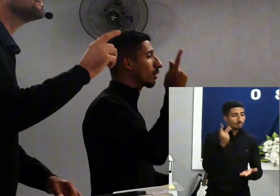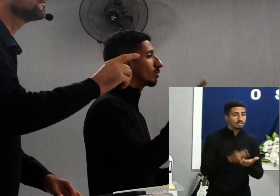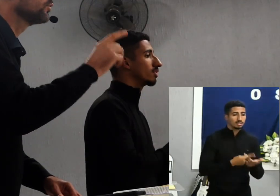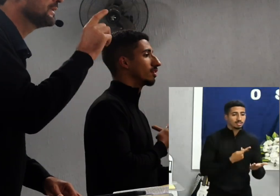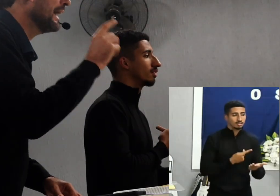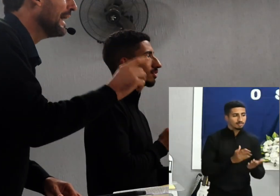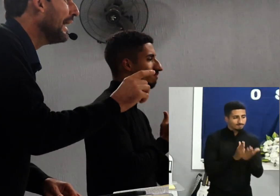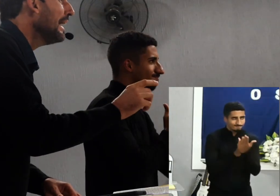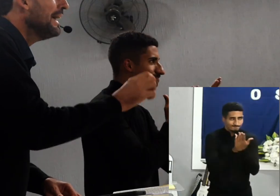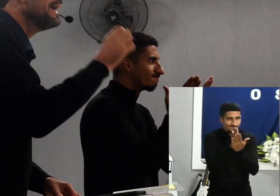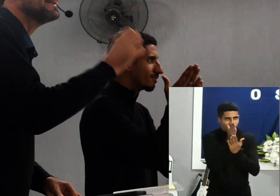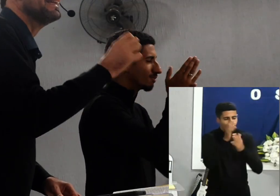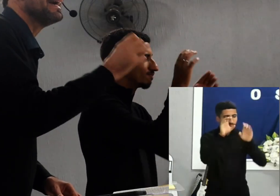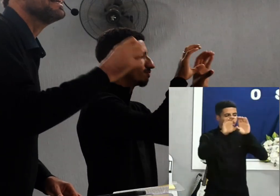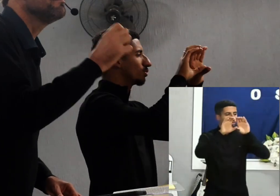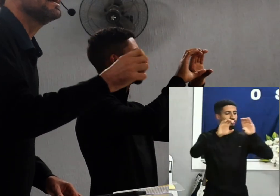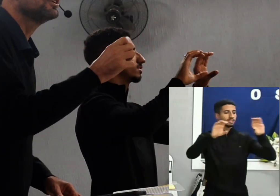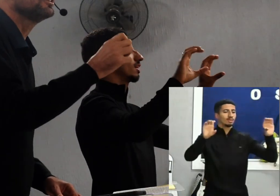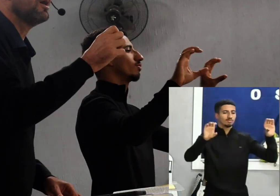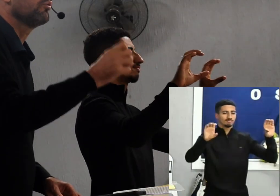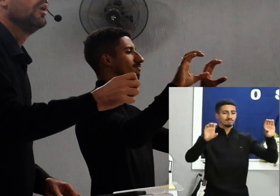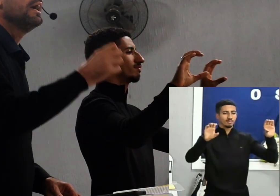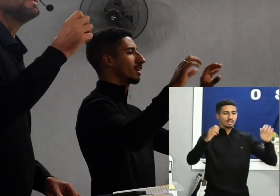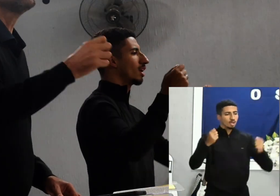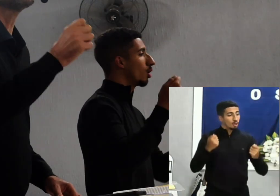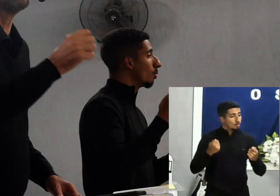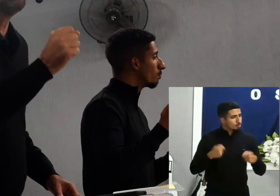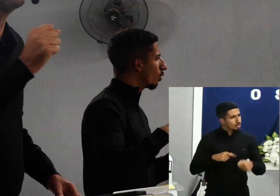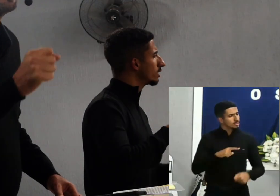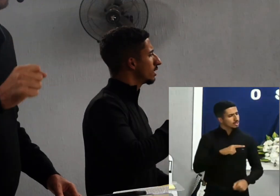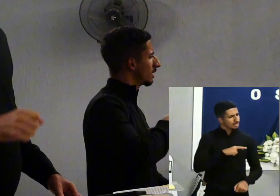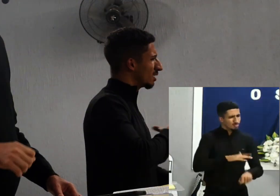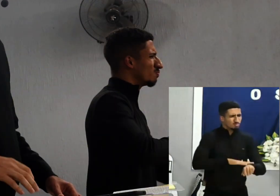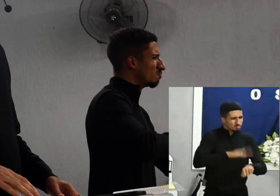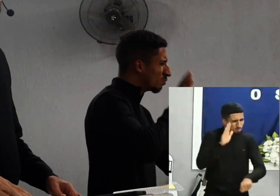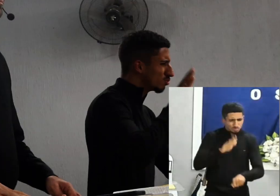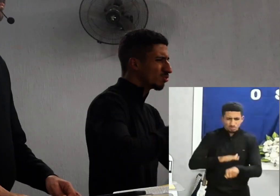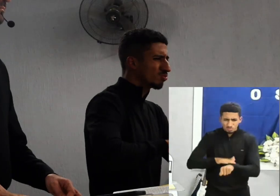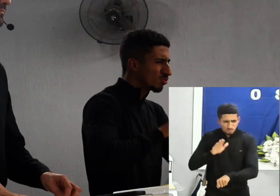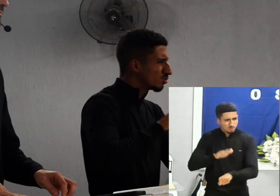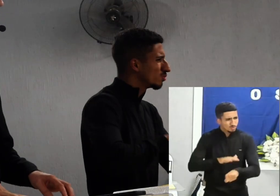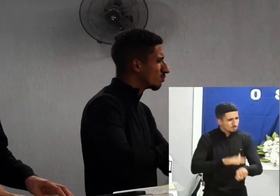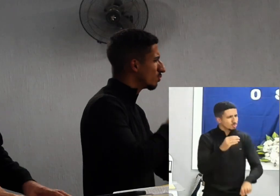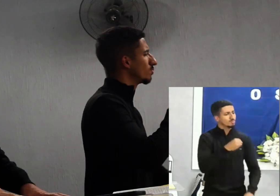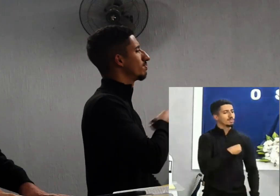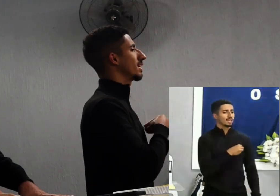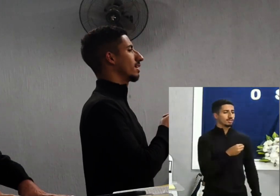Ele desfrutará eternamente de algo extraordinário.